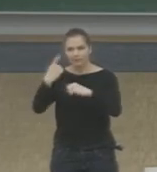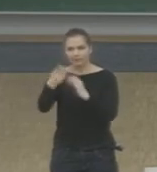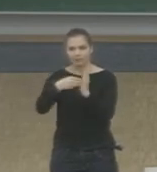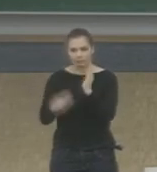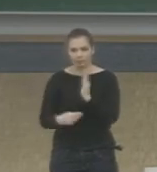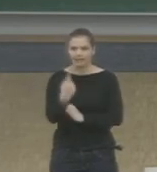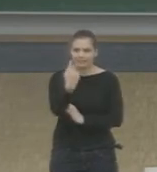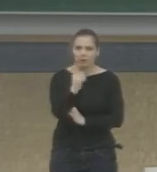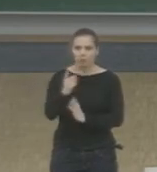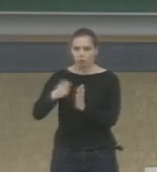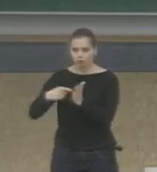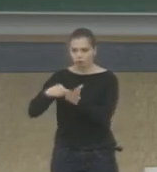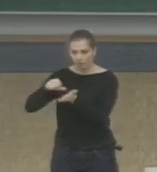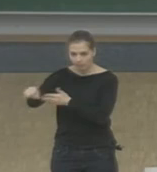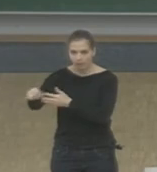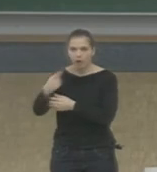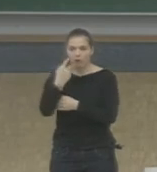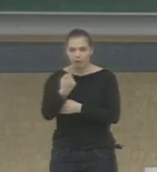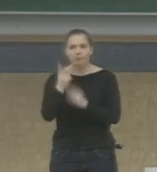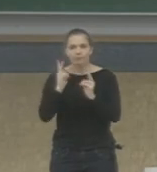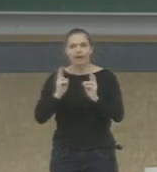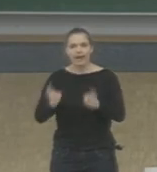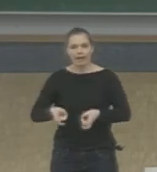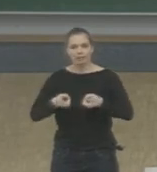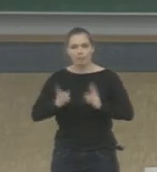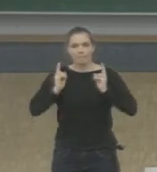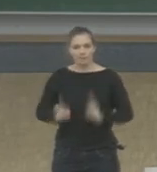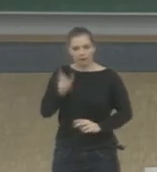Steuern bezahlen und Sie sind die formell Erziehungsberechtigten.